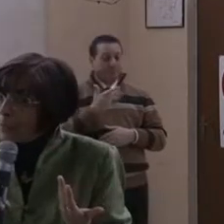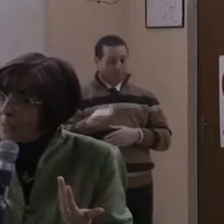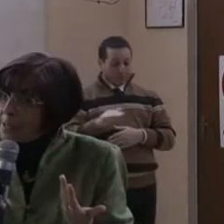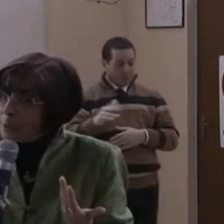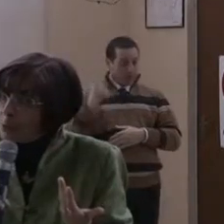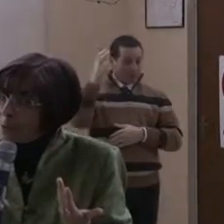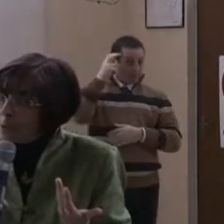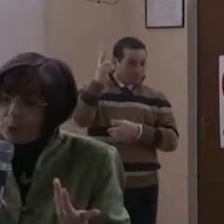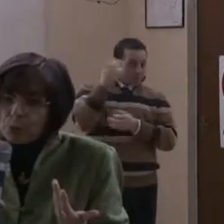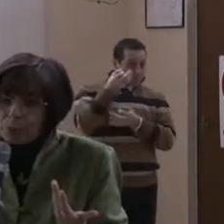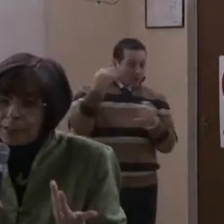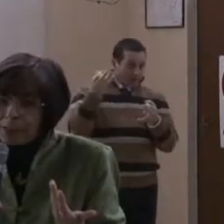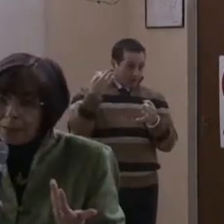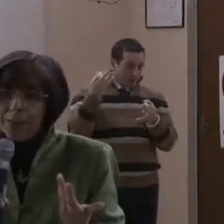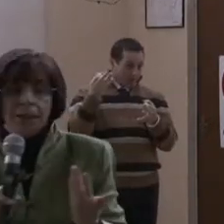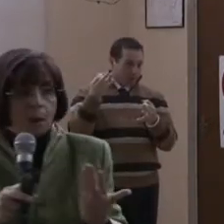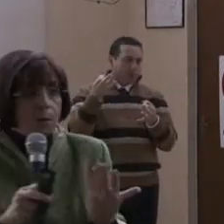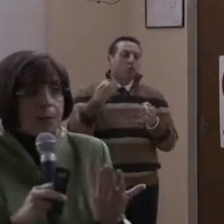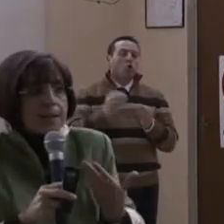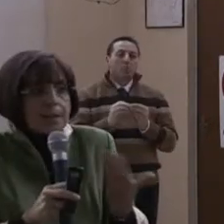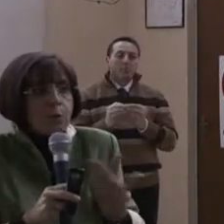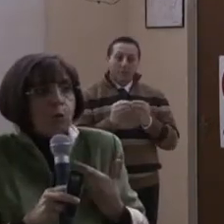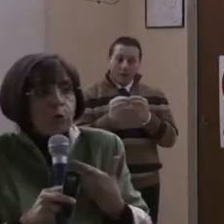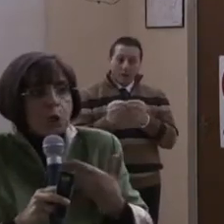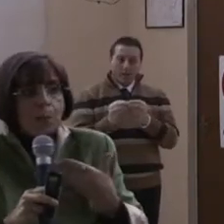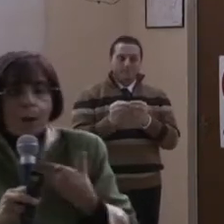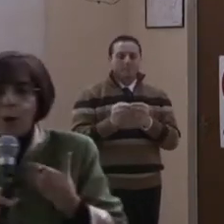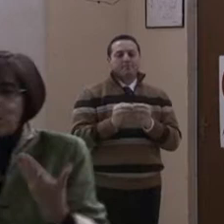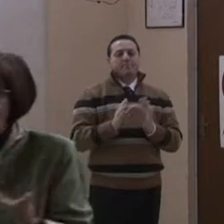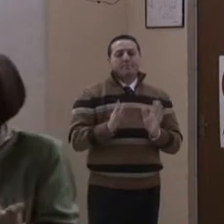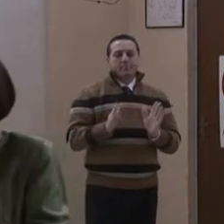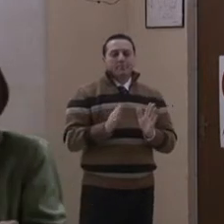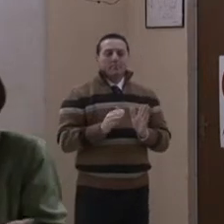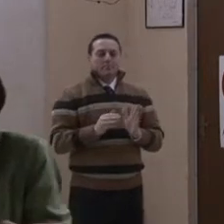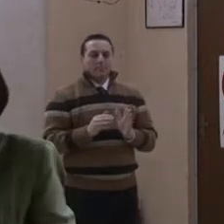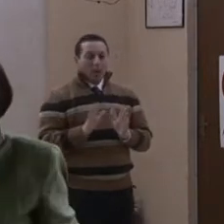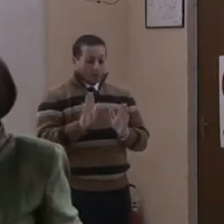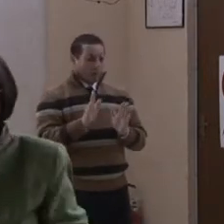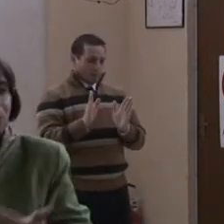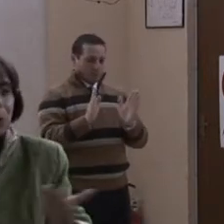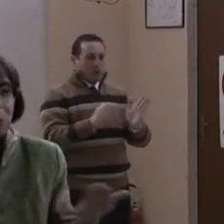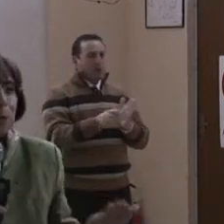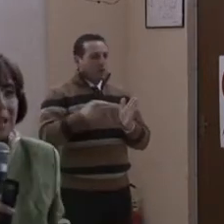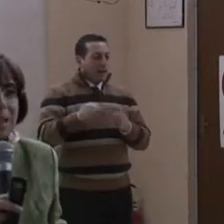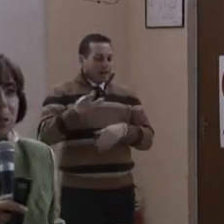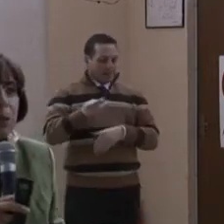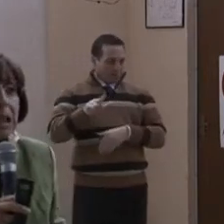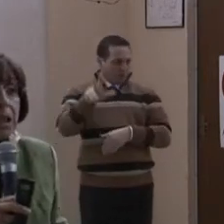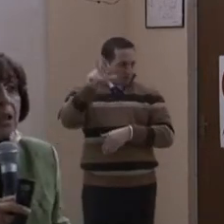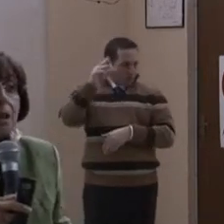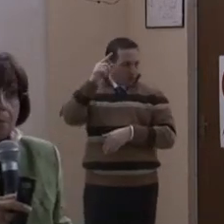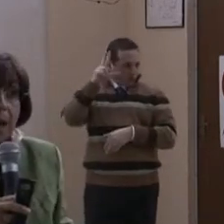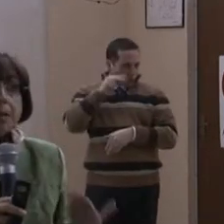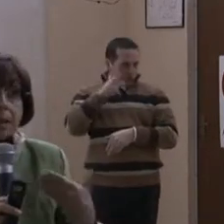buona competenza linguistica naturalmente, no? Perché se non conosce le parole che sta utilizzando è ovvio che non mi potrà